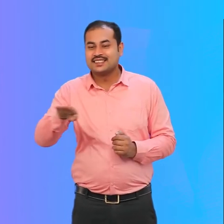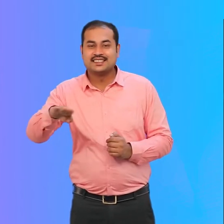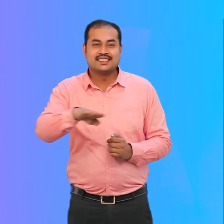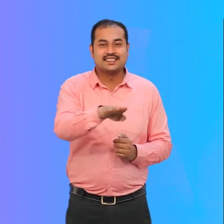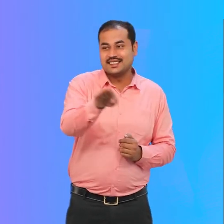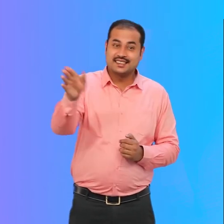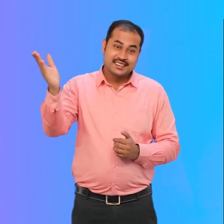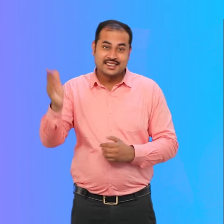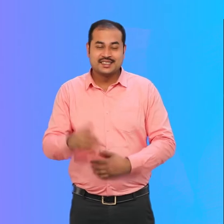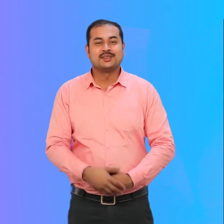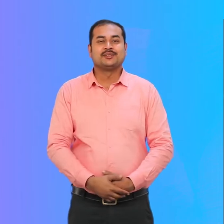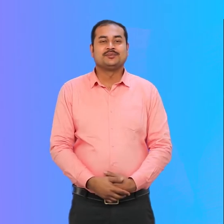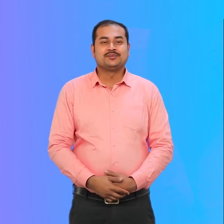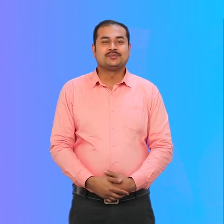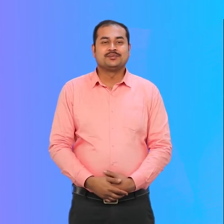हूं